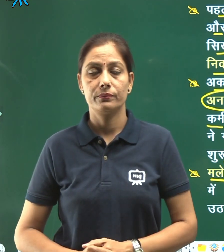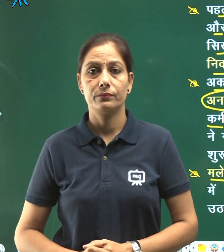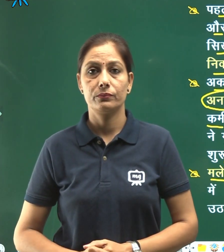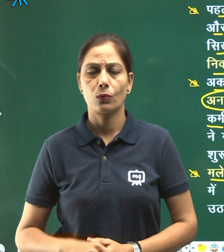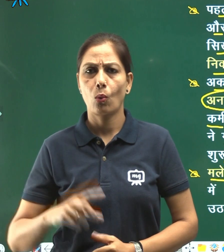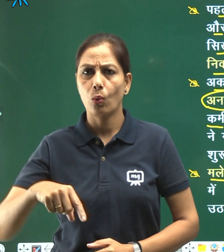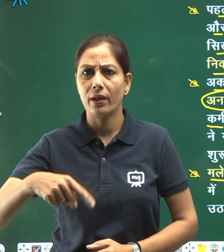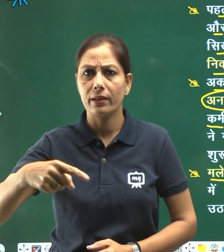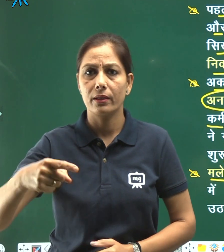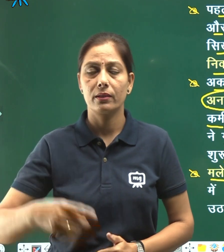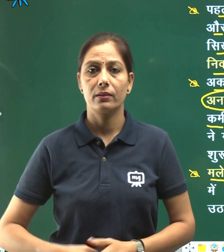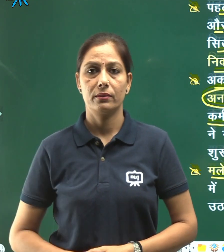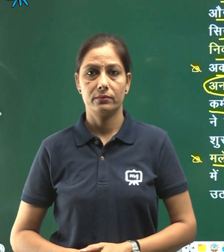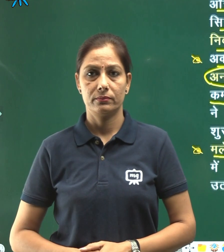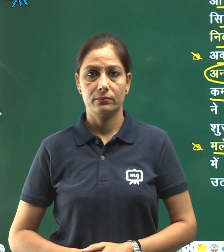रोज